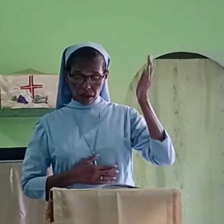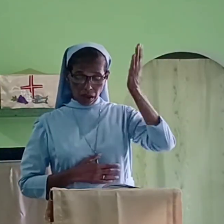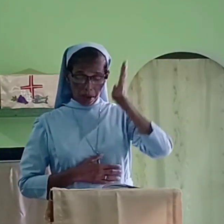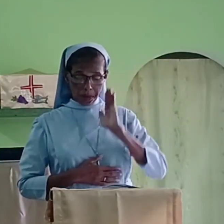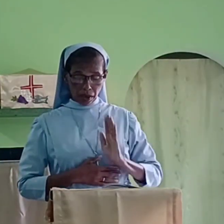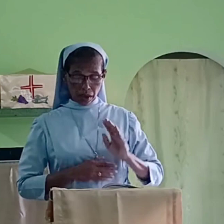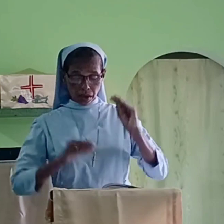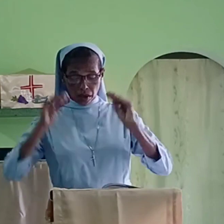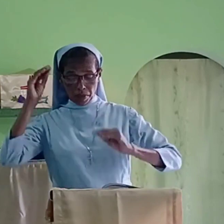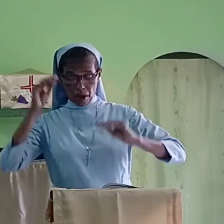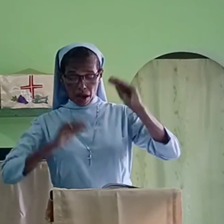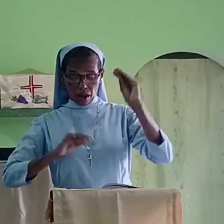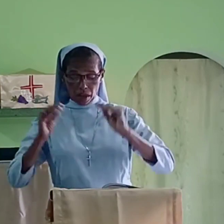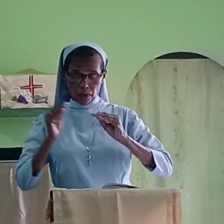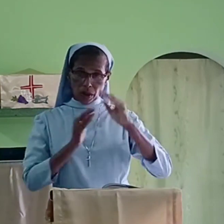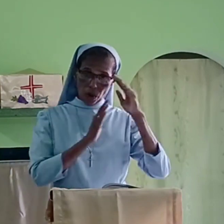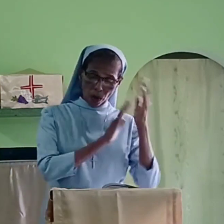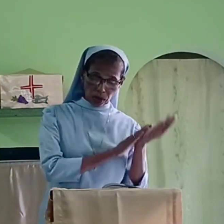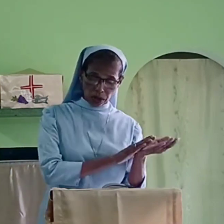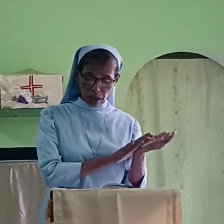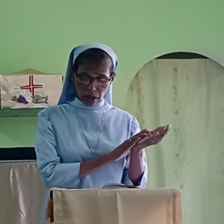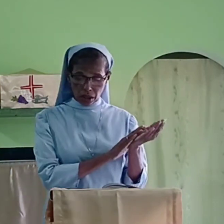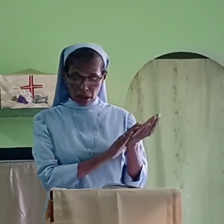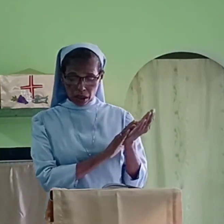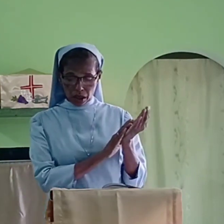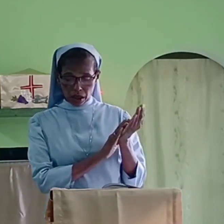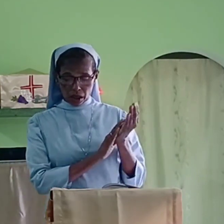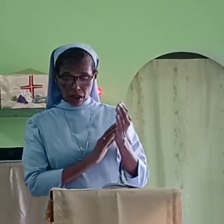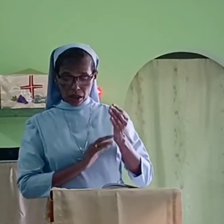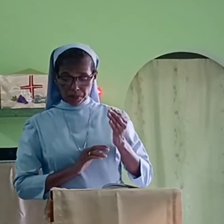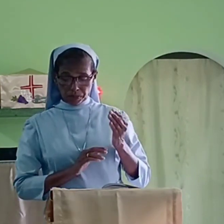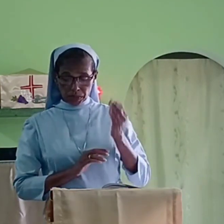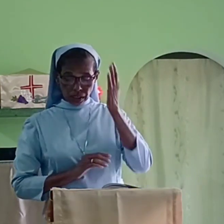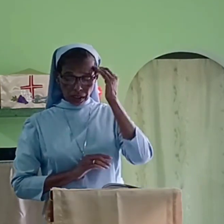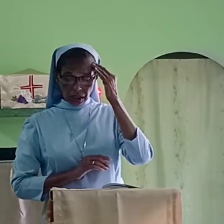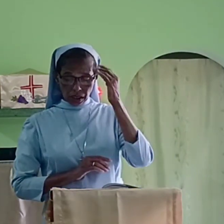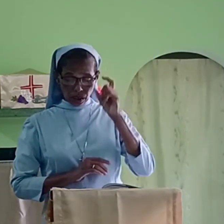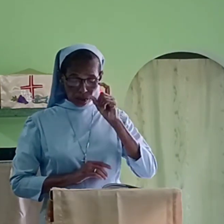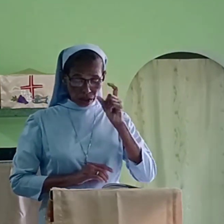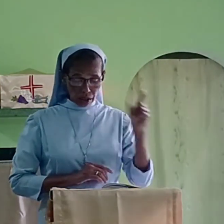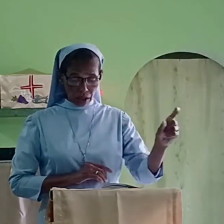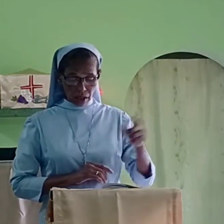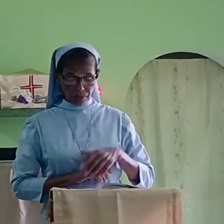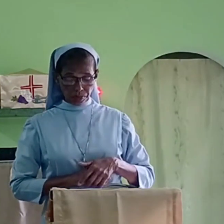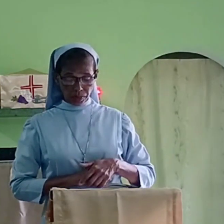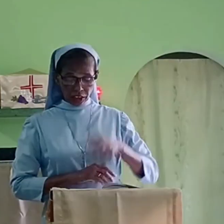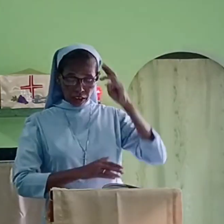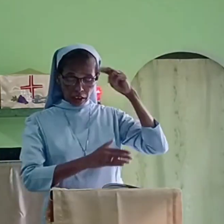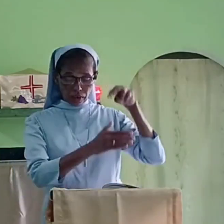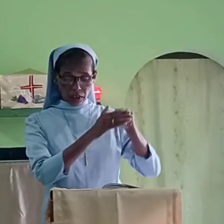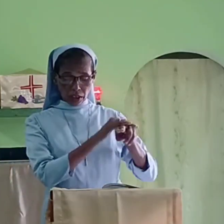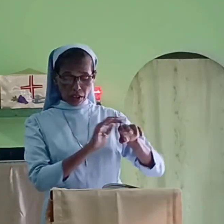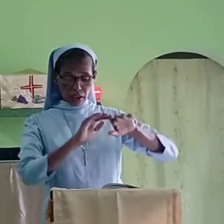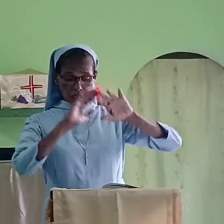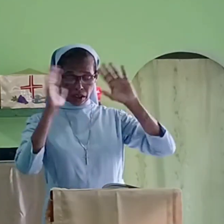බව කියා අප විස්මිත කළහ. සමහරෙක් සොහොන්ගේ ළඟට ගොස් ඒ ස්ත්‍රිය කී ලෙස